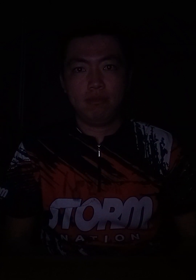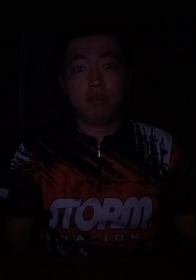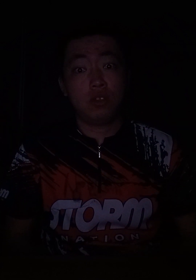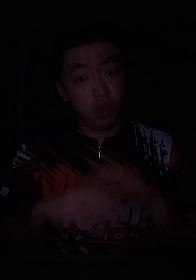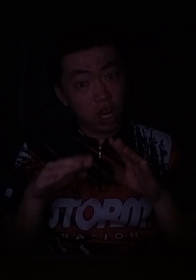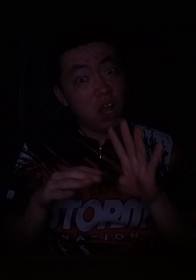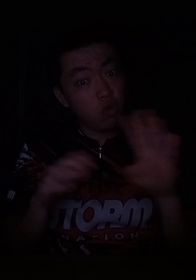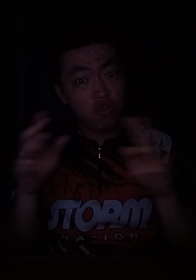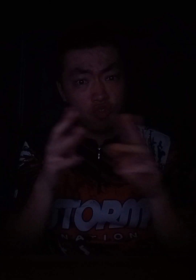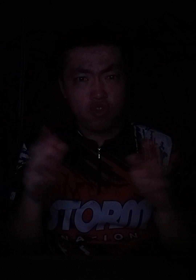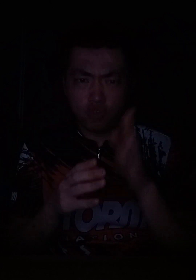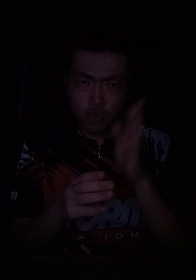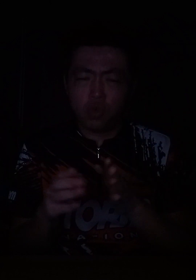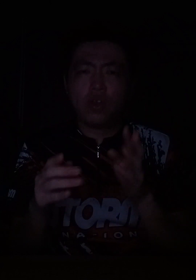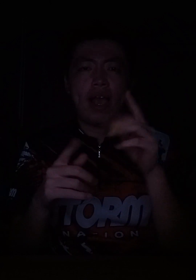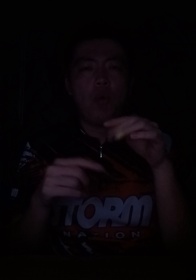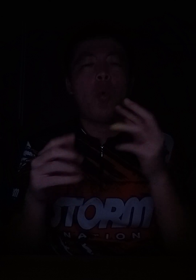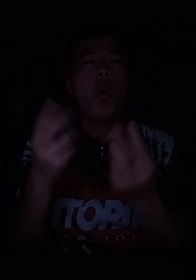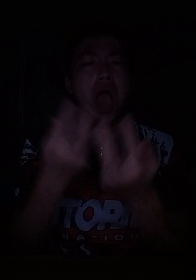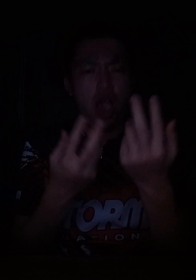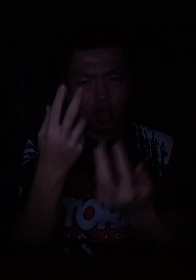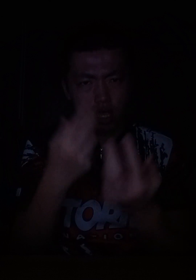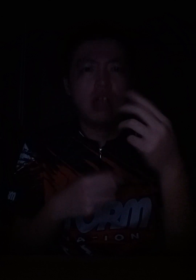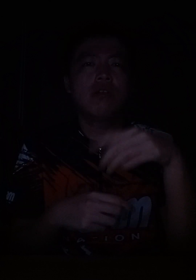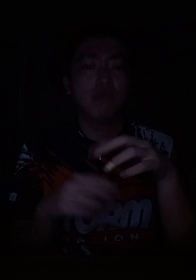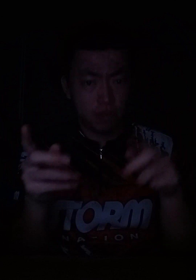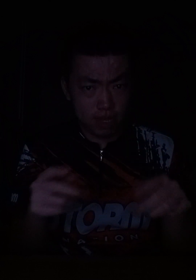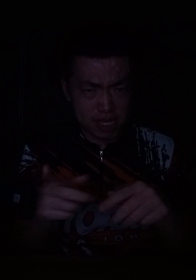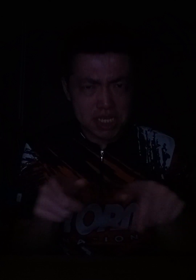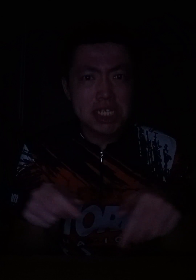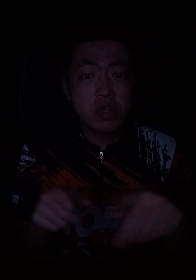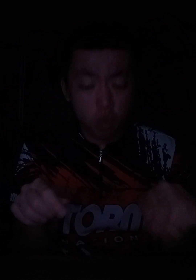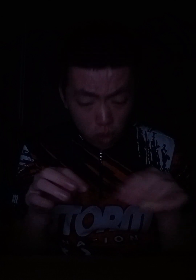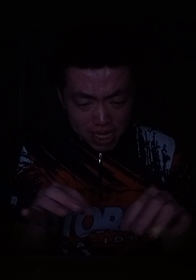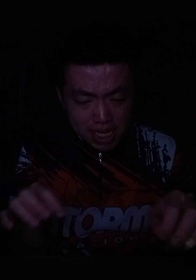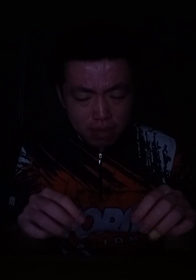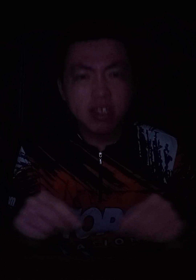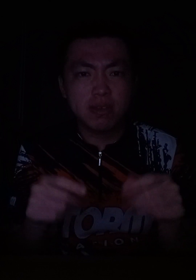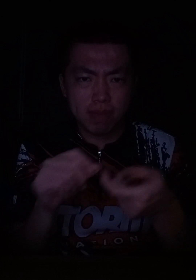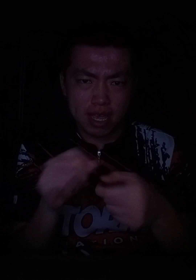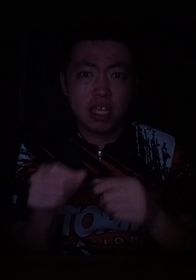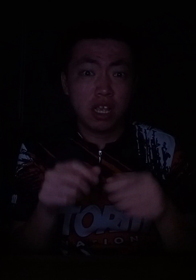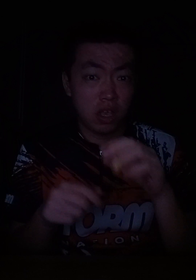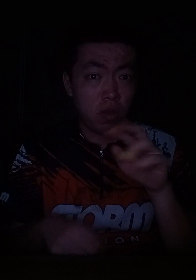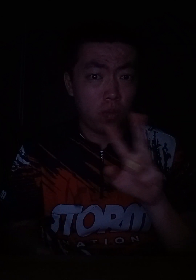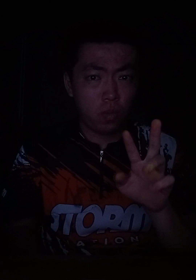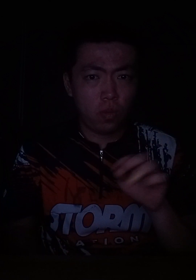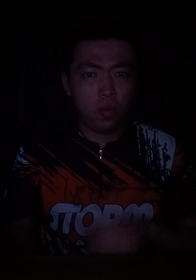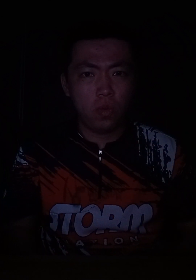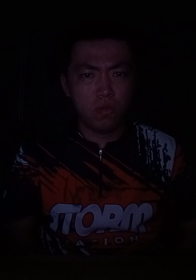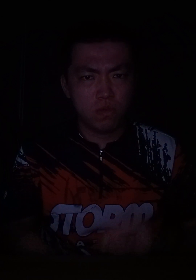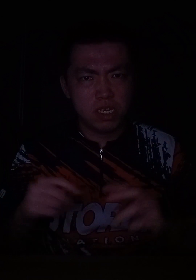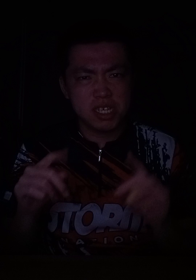3호선 운행 중단 사태를 빚은 화재는 선로 밑에 매설된 고압 케이블에서 발생했습니다. 매설된 지 13년